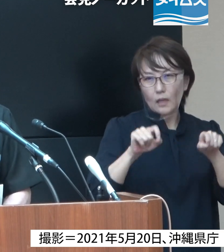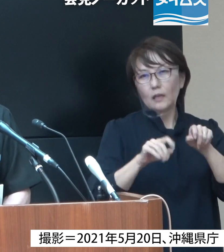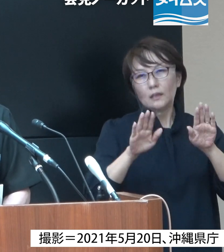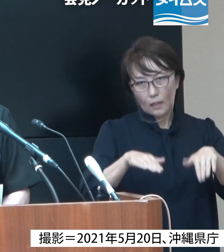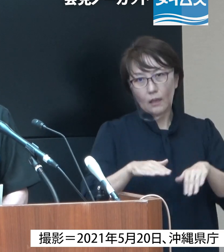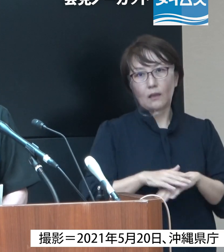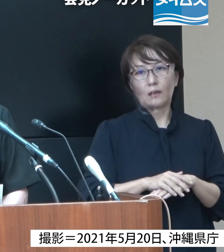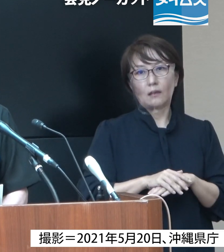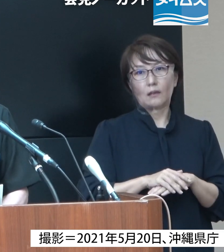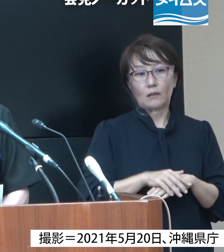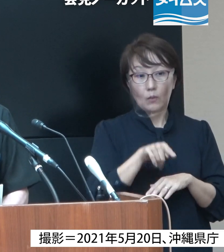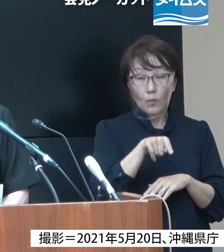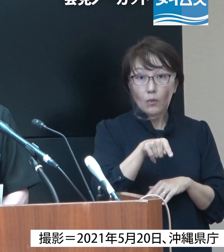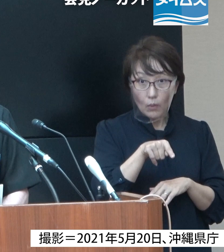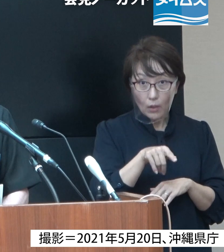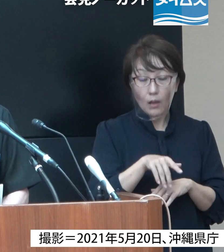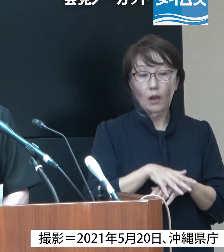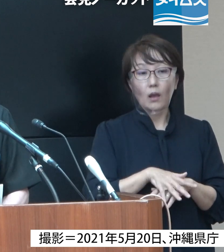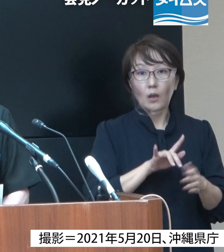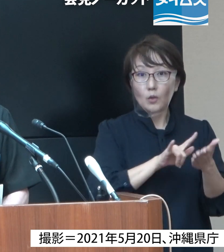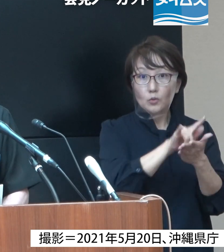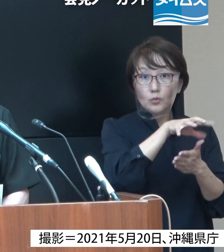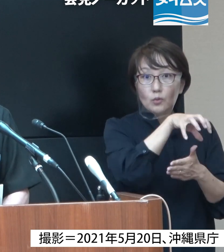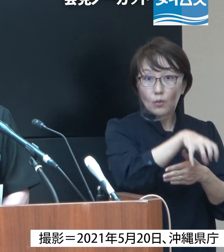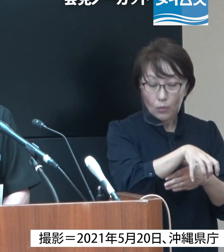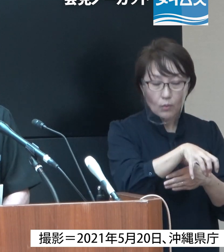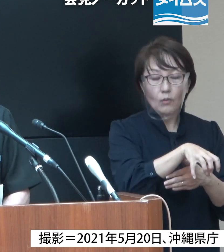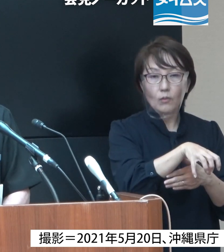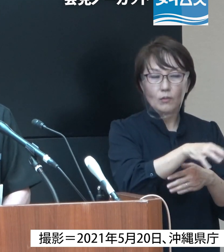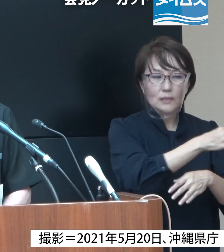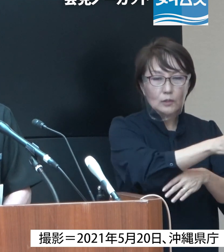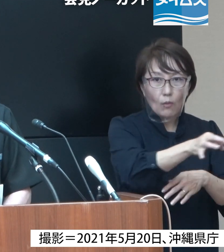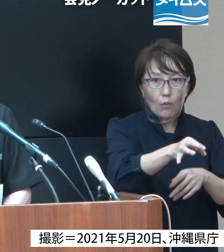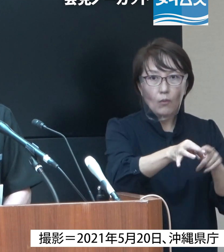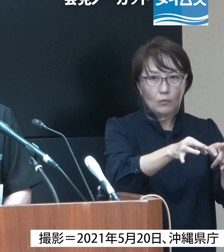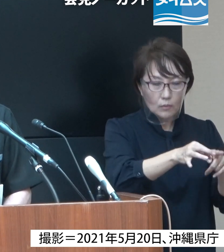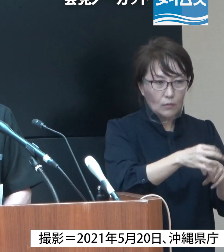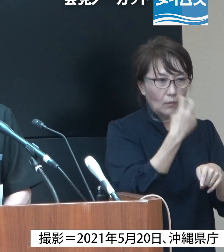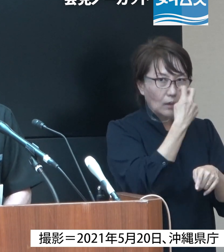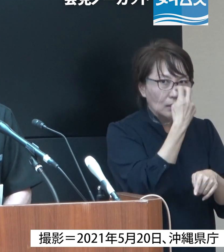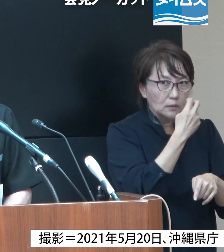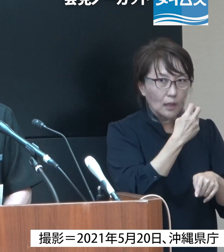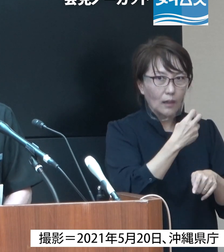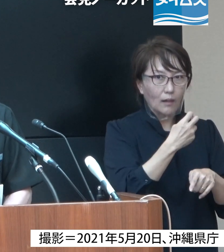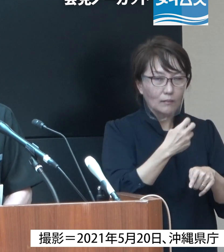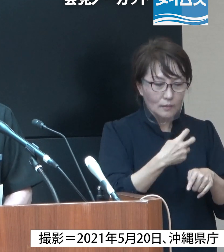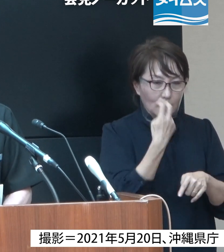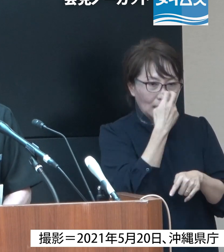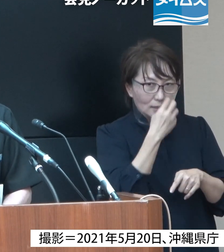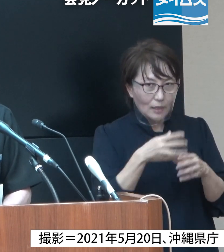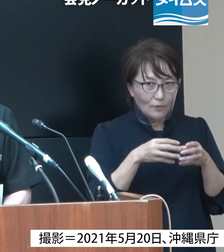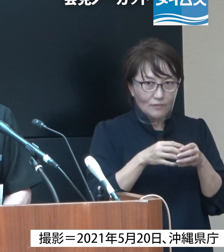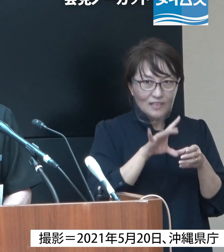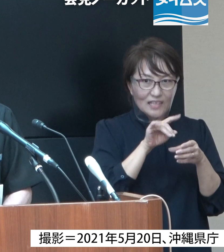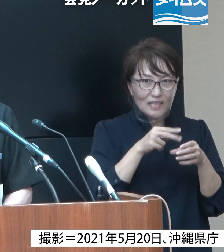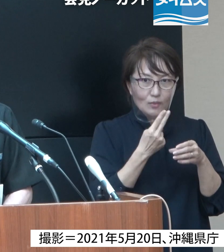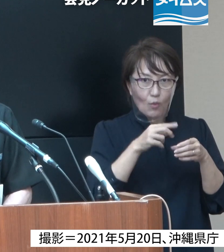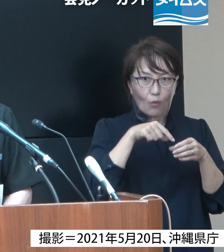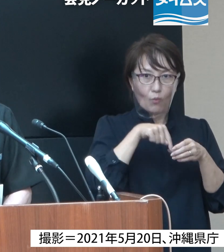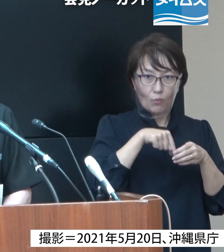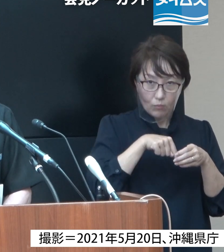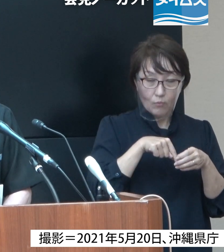であります。ただそれはやはり空港、離島での PCR 検査、抗原キットも含めて、検査体制をしっ